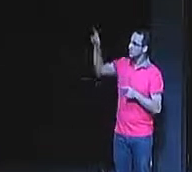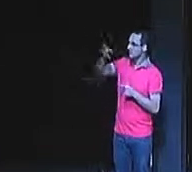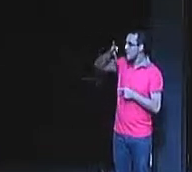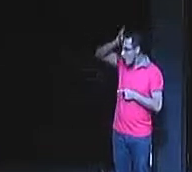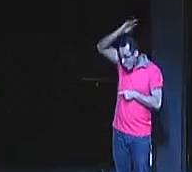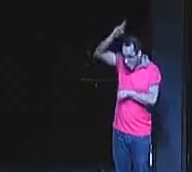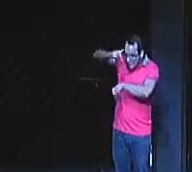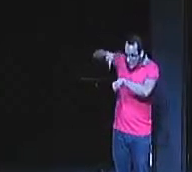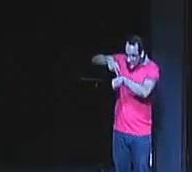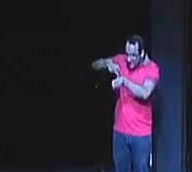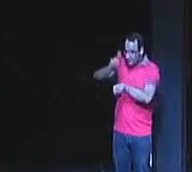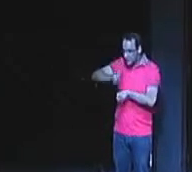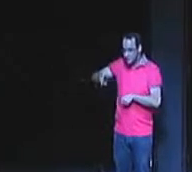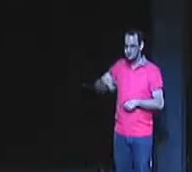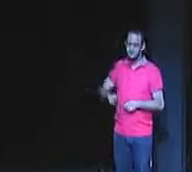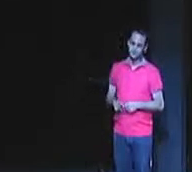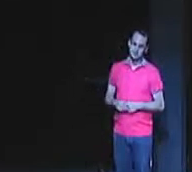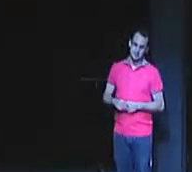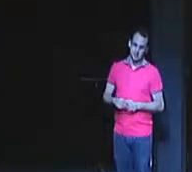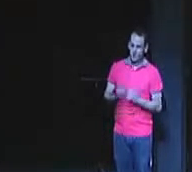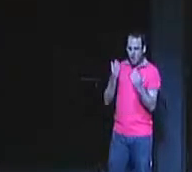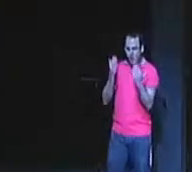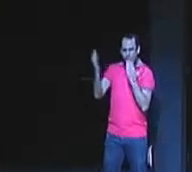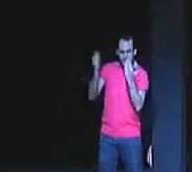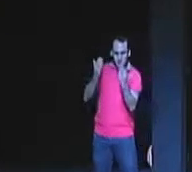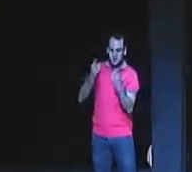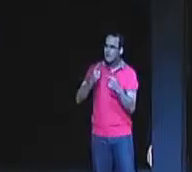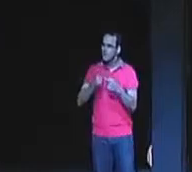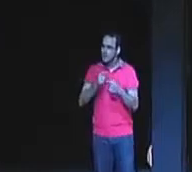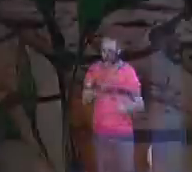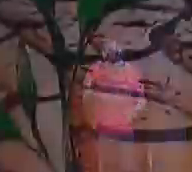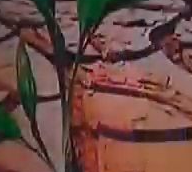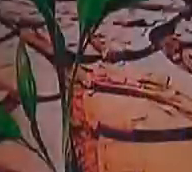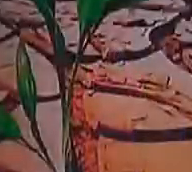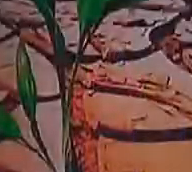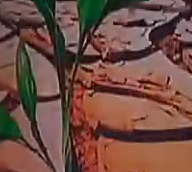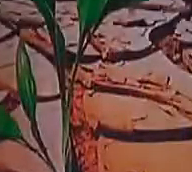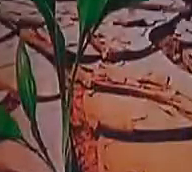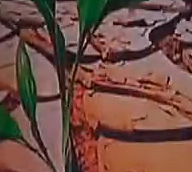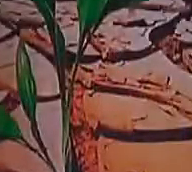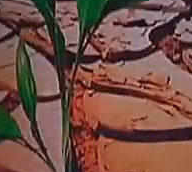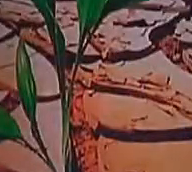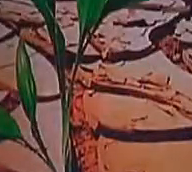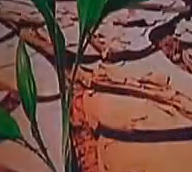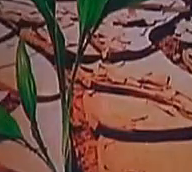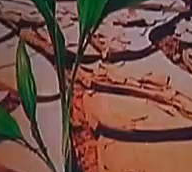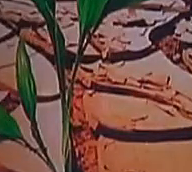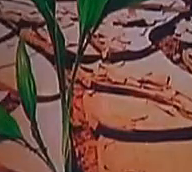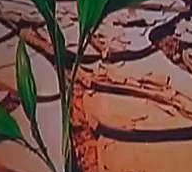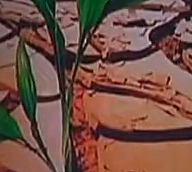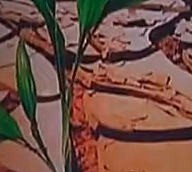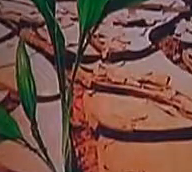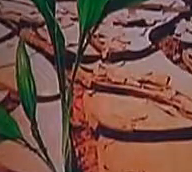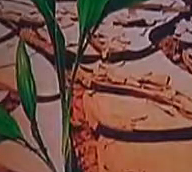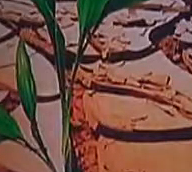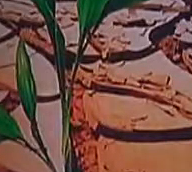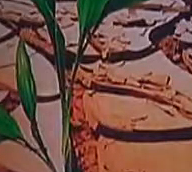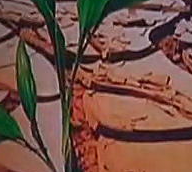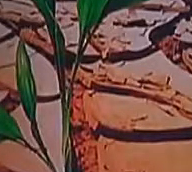paulo está fazendo uma analogia com o mercado de escravos uma prática comum nos antigos os tempos no testamento o